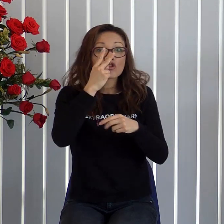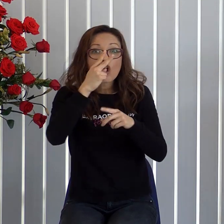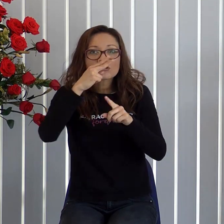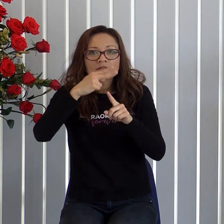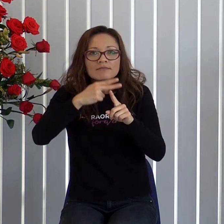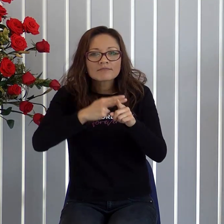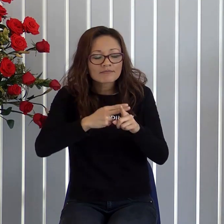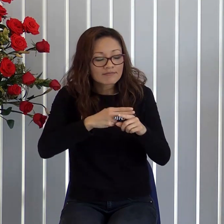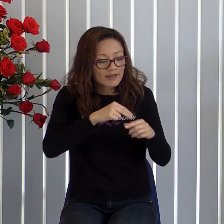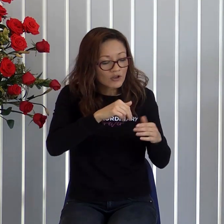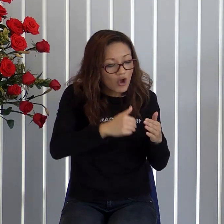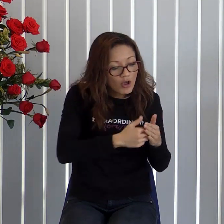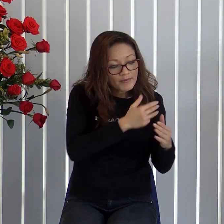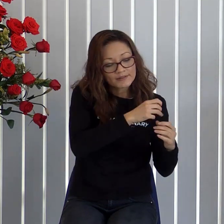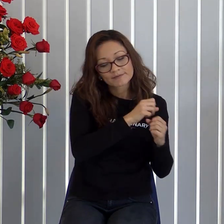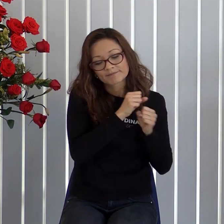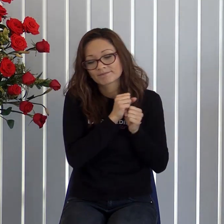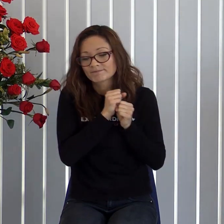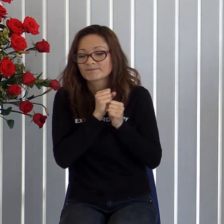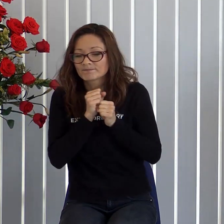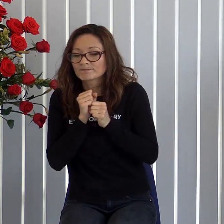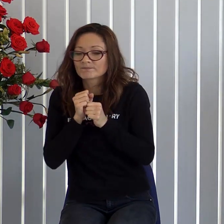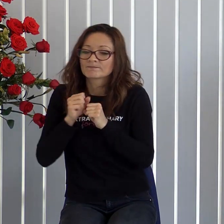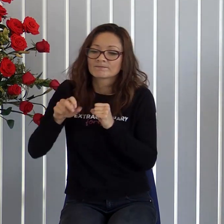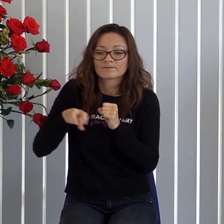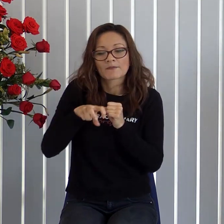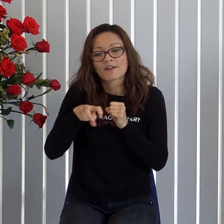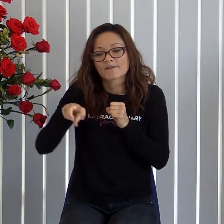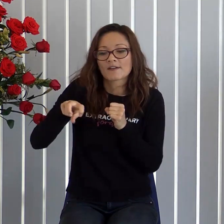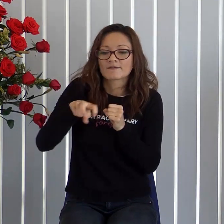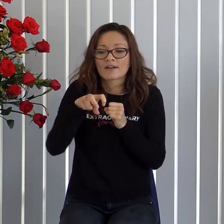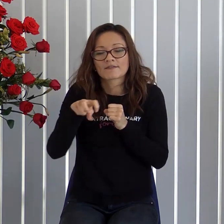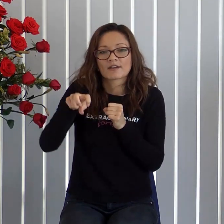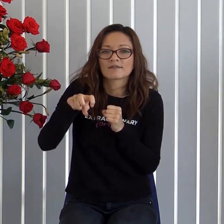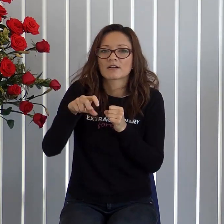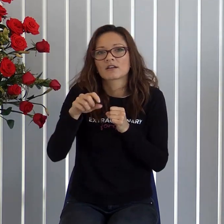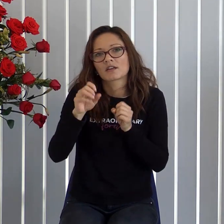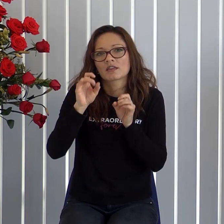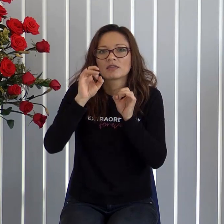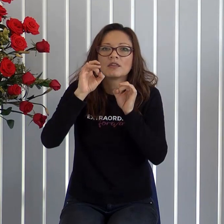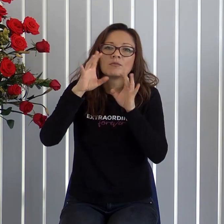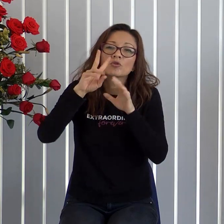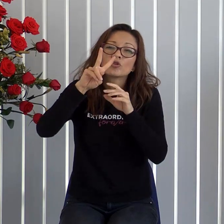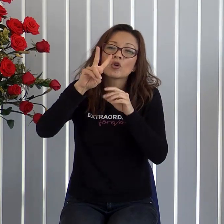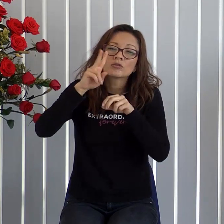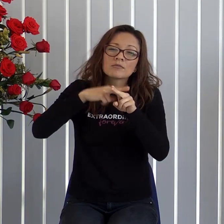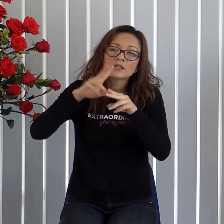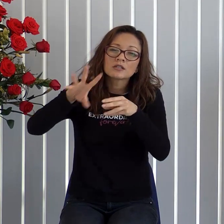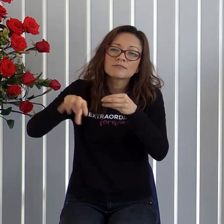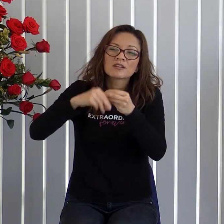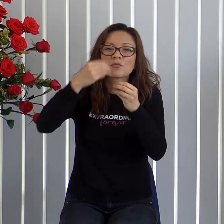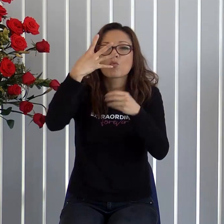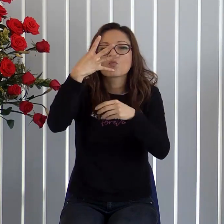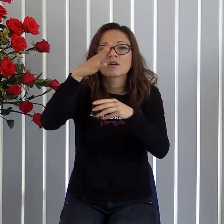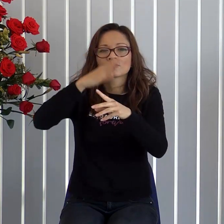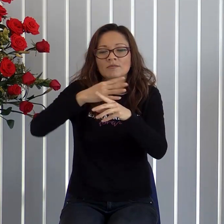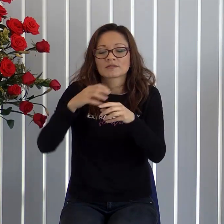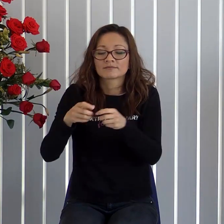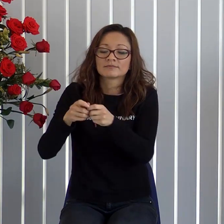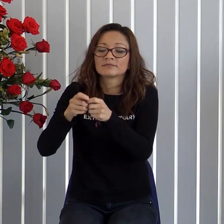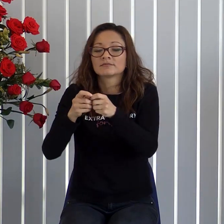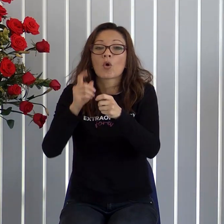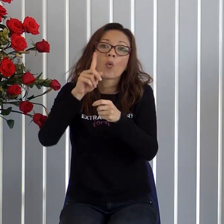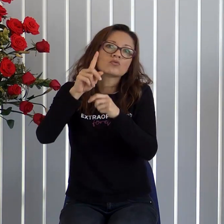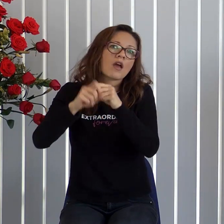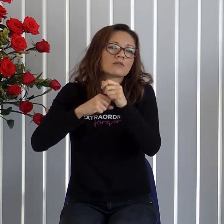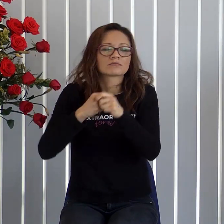arrancaba el periplo, el viaje, y tardaba de pronto otros 2 meses en llegar la carta, y cuando llegaba la carta, o podía ser 1